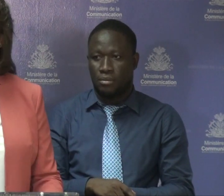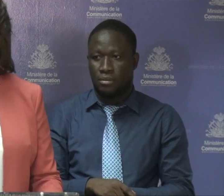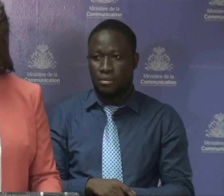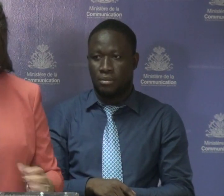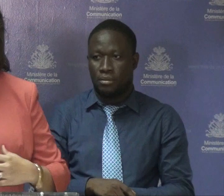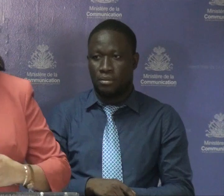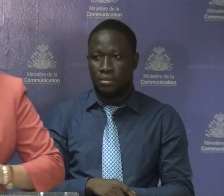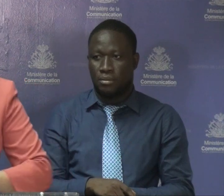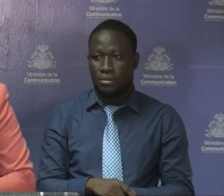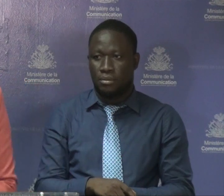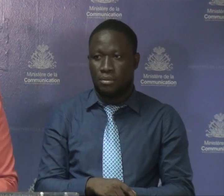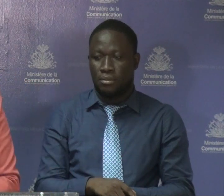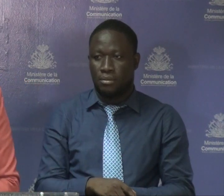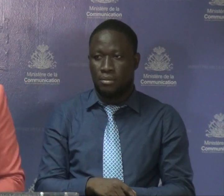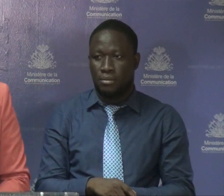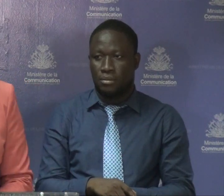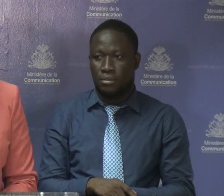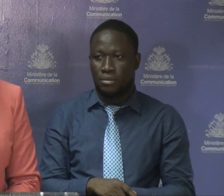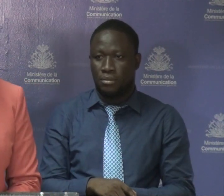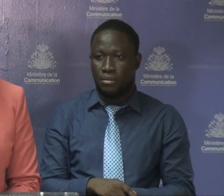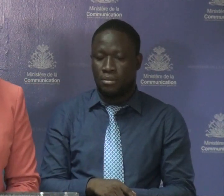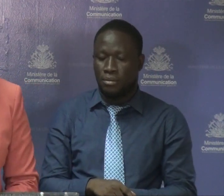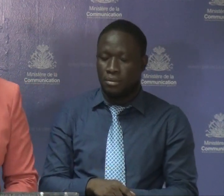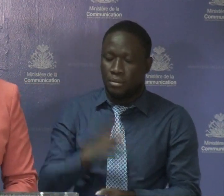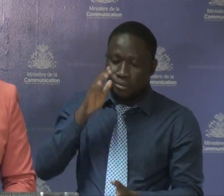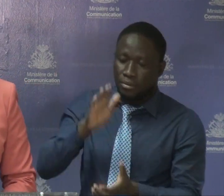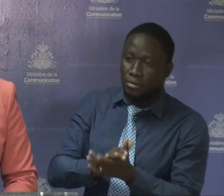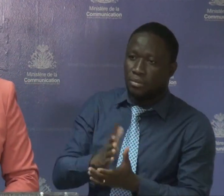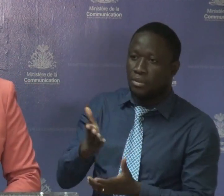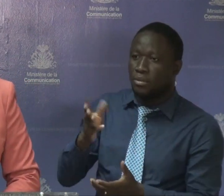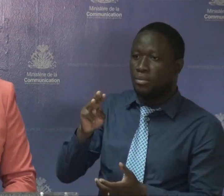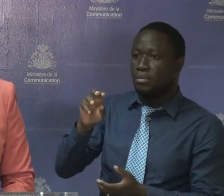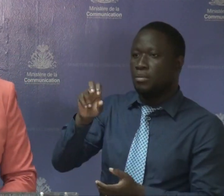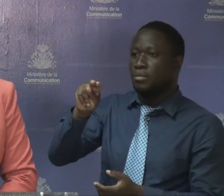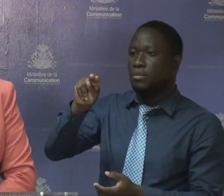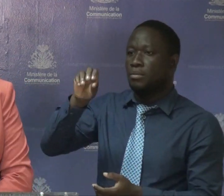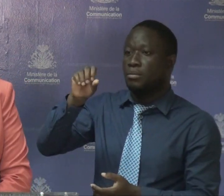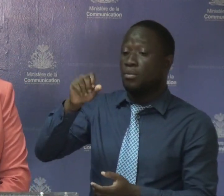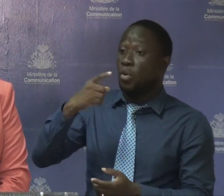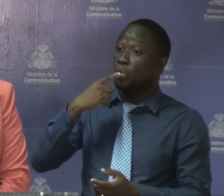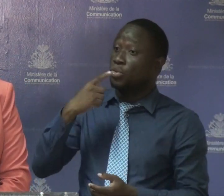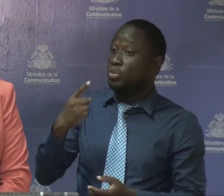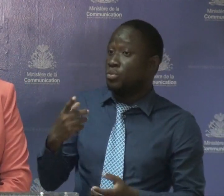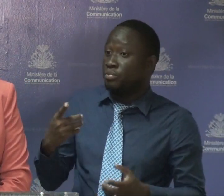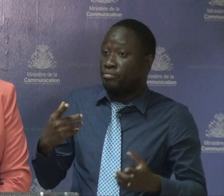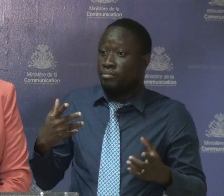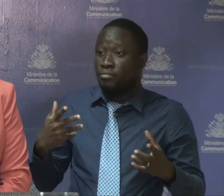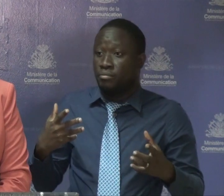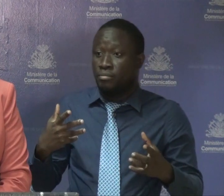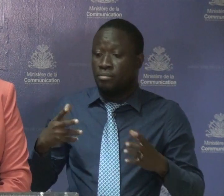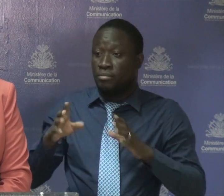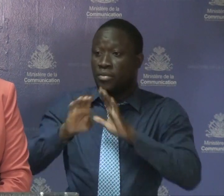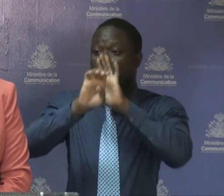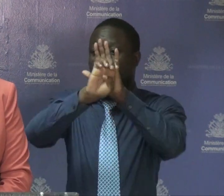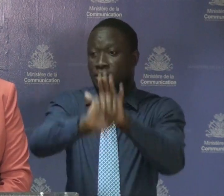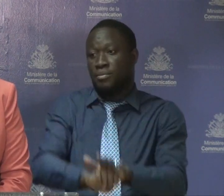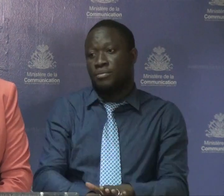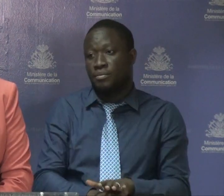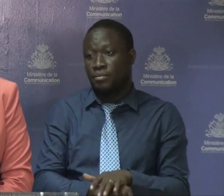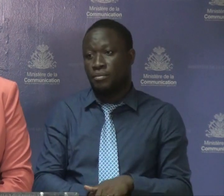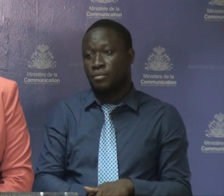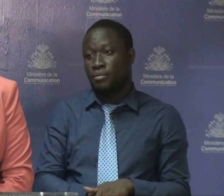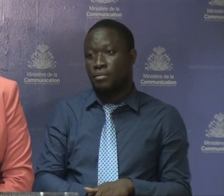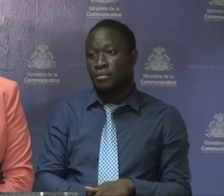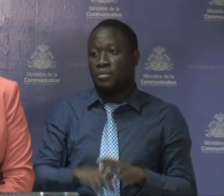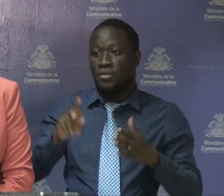Johnson-Fort, je travaille pour Radio Télévision Caraïbes. Madame Menon, c'est où sauter l'exemple